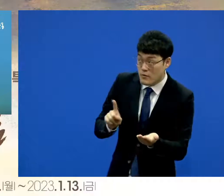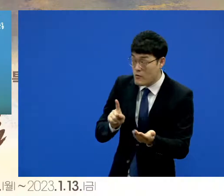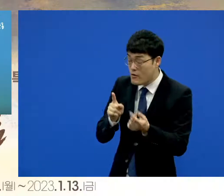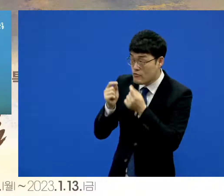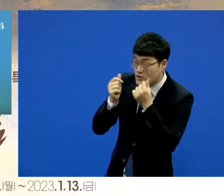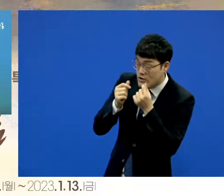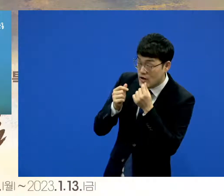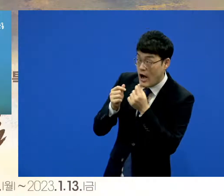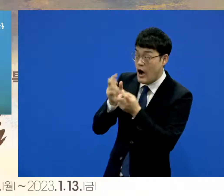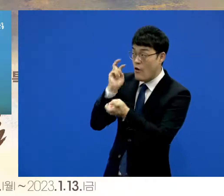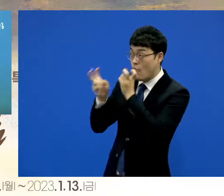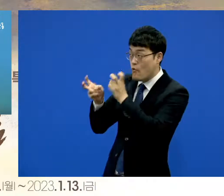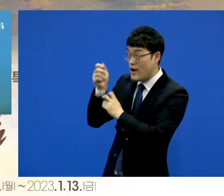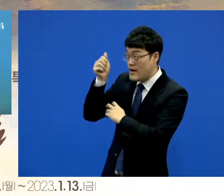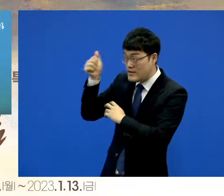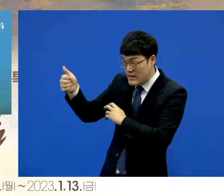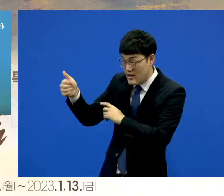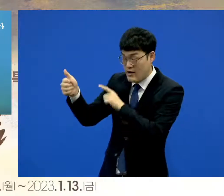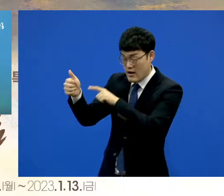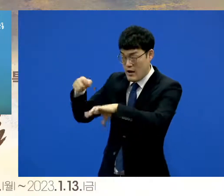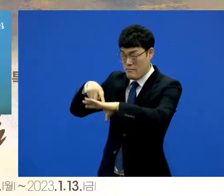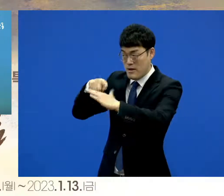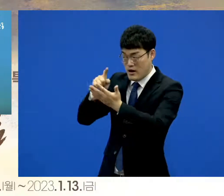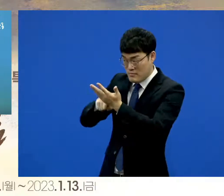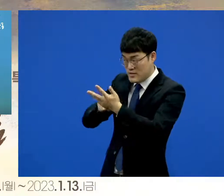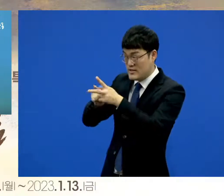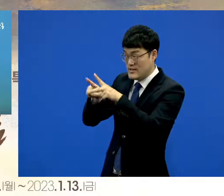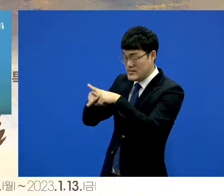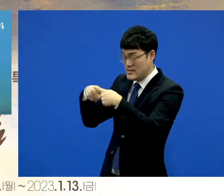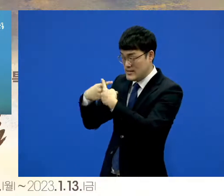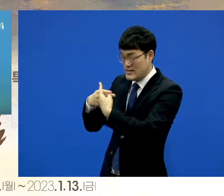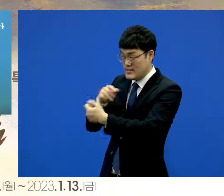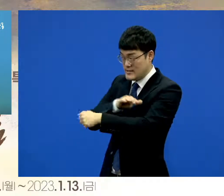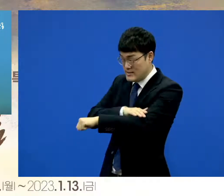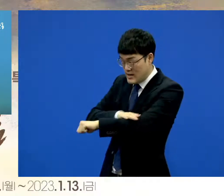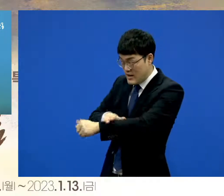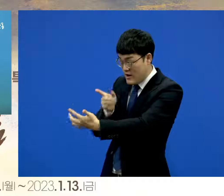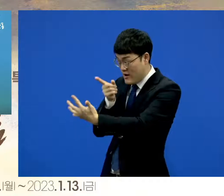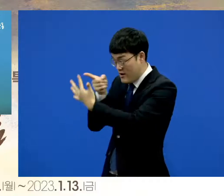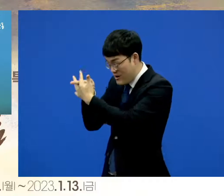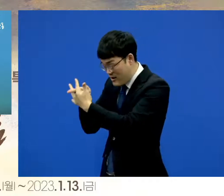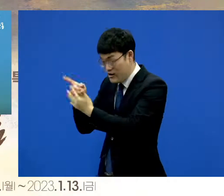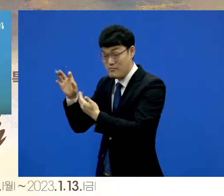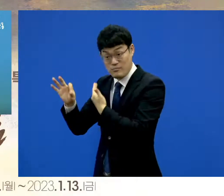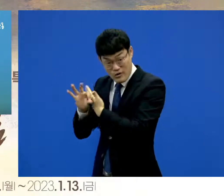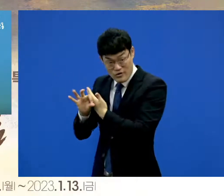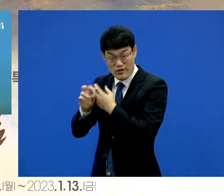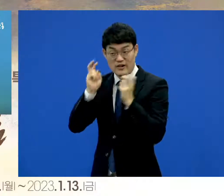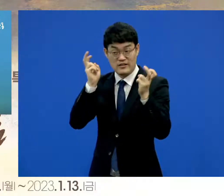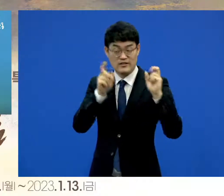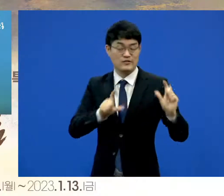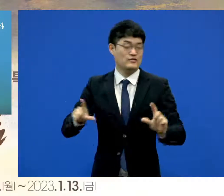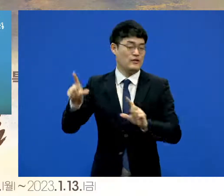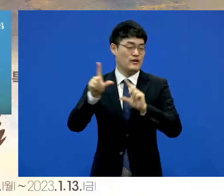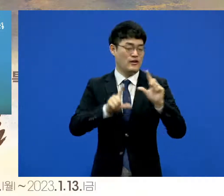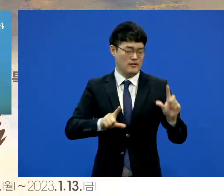가게에서도 마찬가지. 종업원으로 있으면 주인의 마음을 잘 알면 그게 답이다.